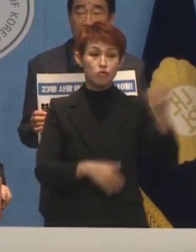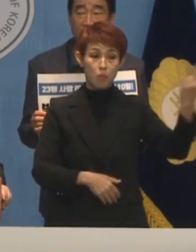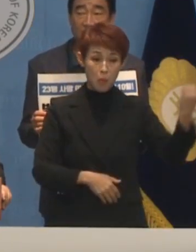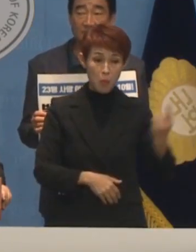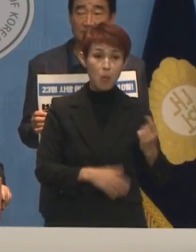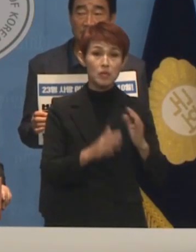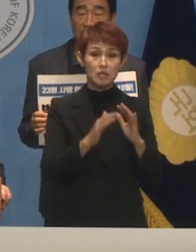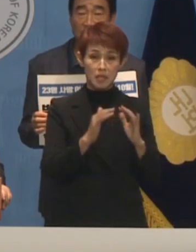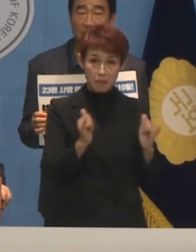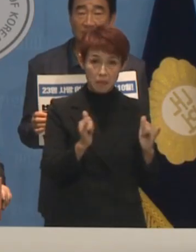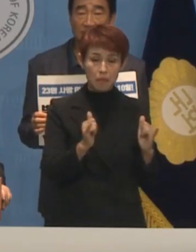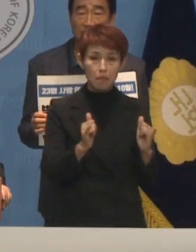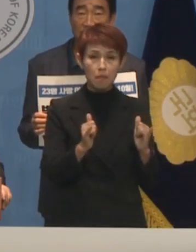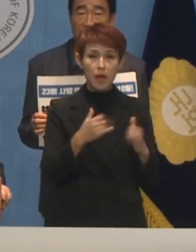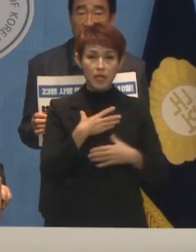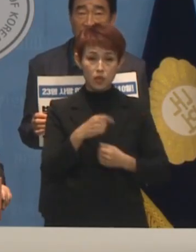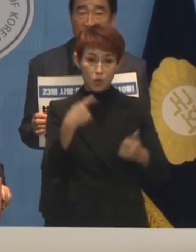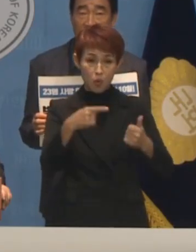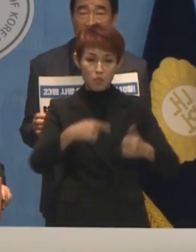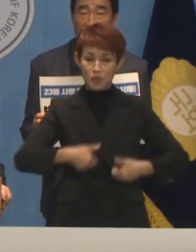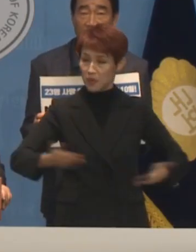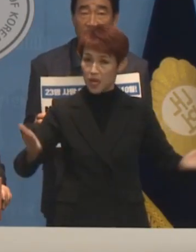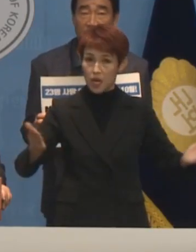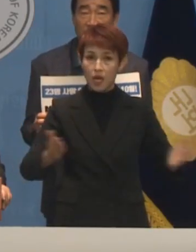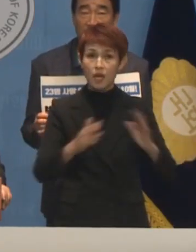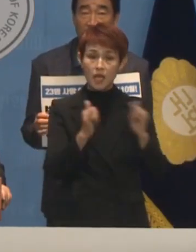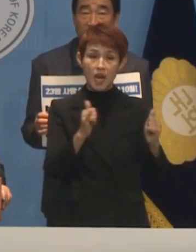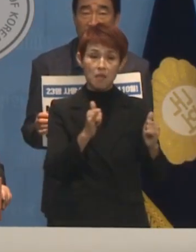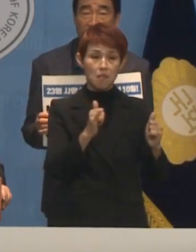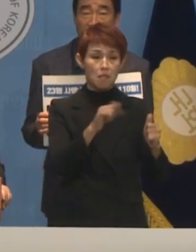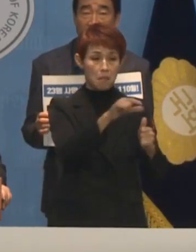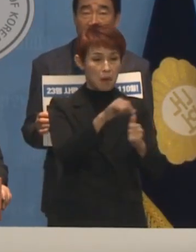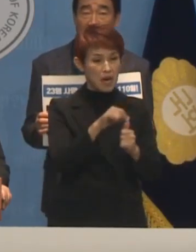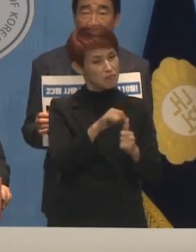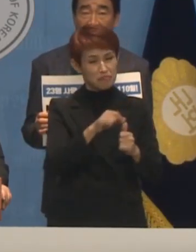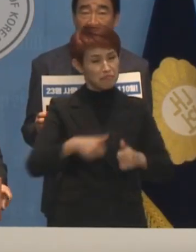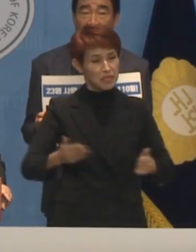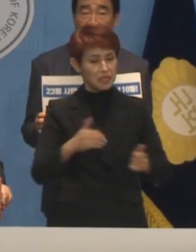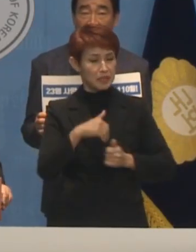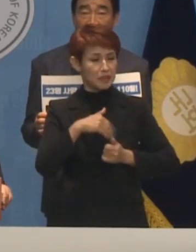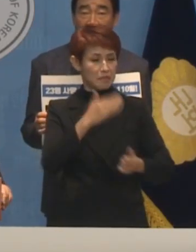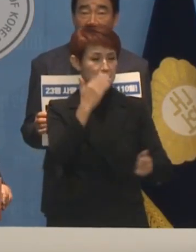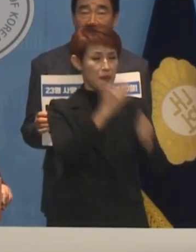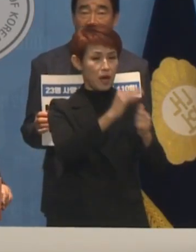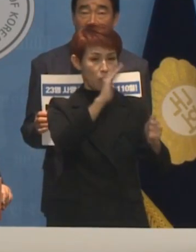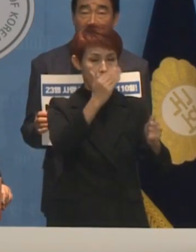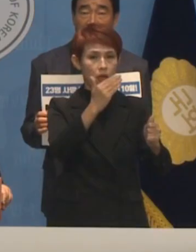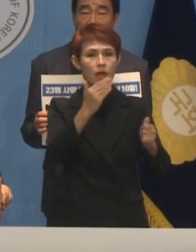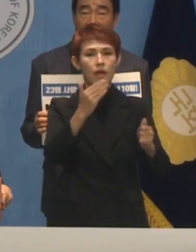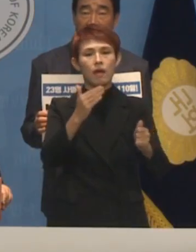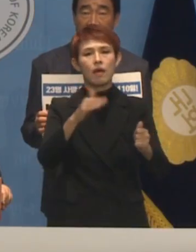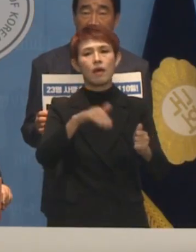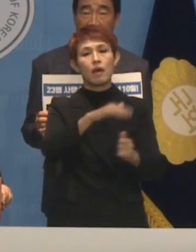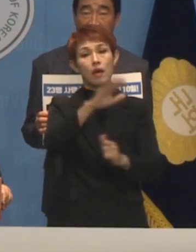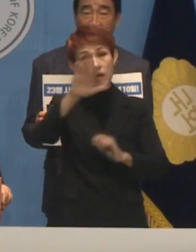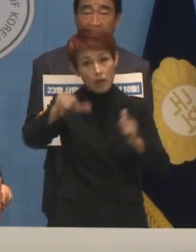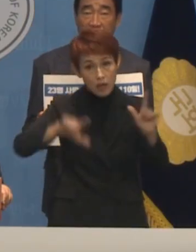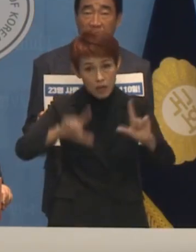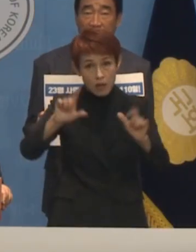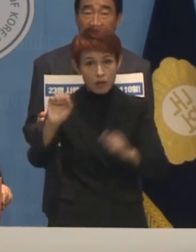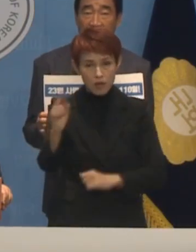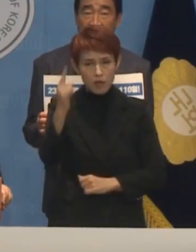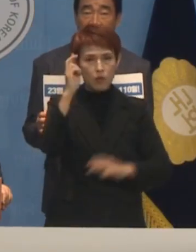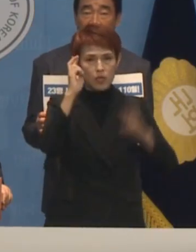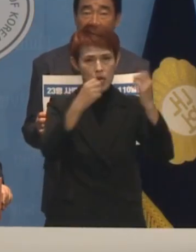안전보건교육 하지 않아도 된다고, 사람을 쓰고 버려도 된다고, 그렇게 온 사회가 메시지를 주었기 때문에 이런 참사가